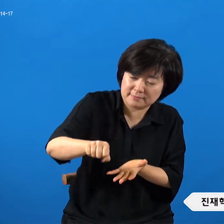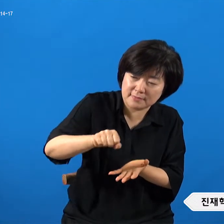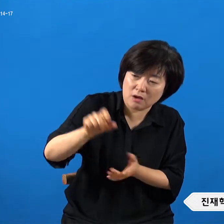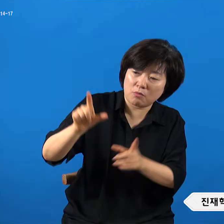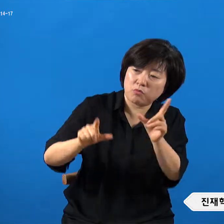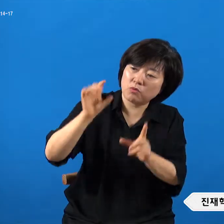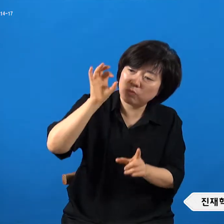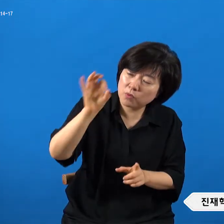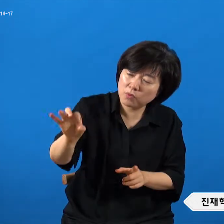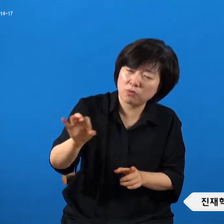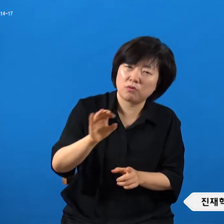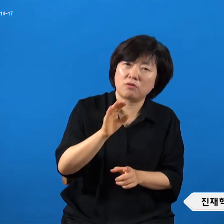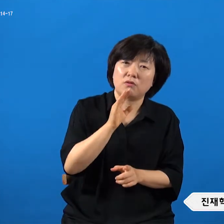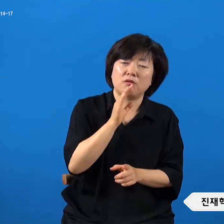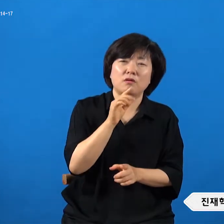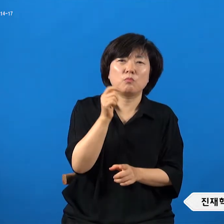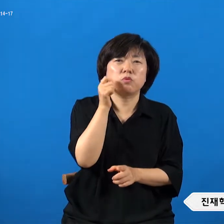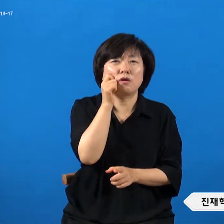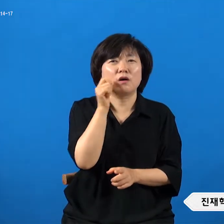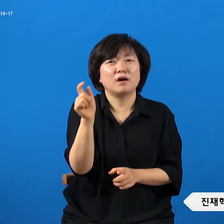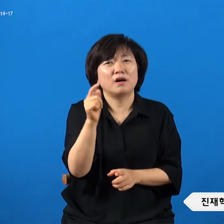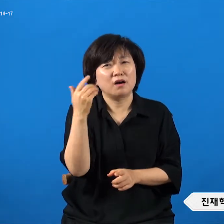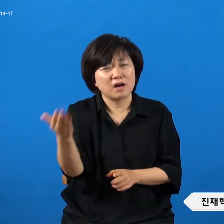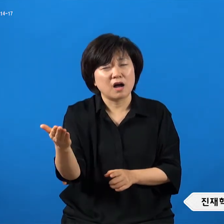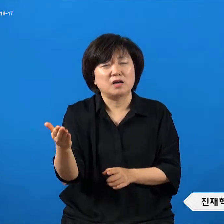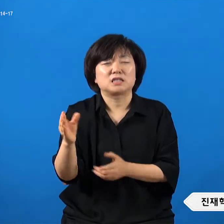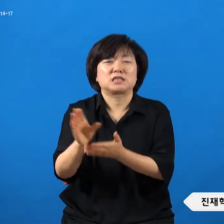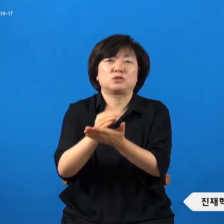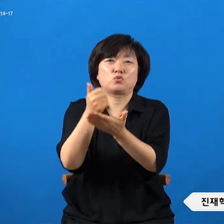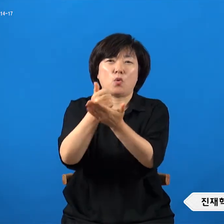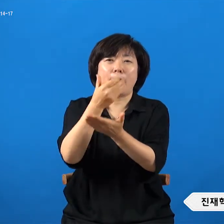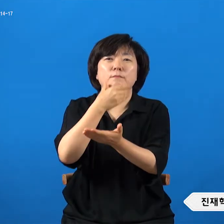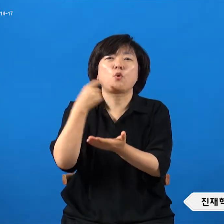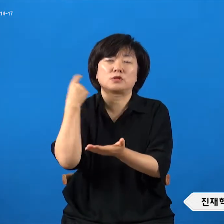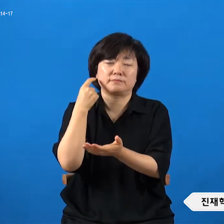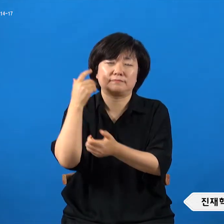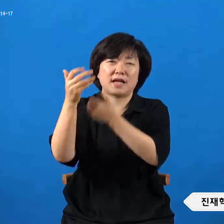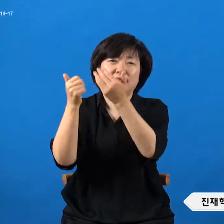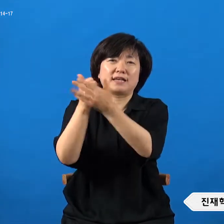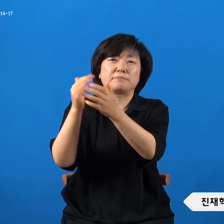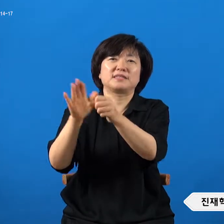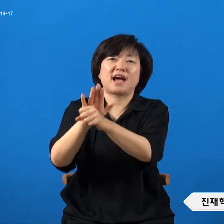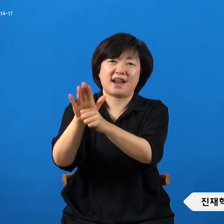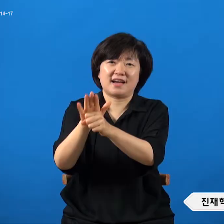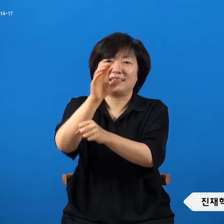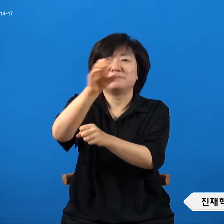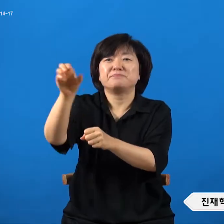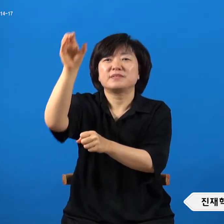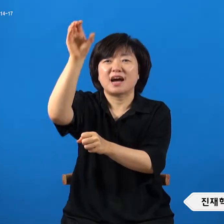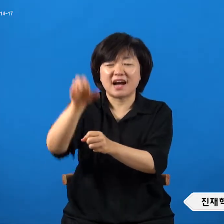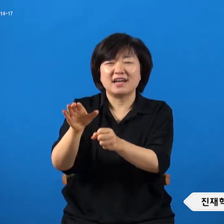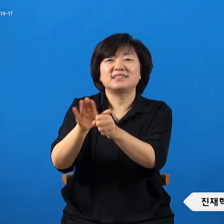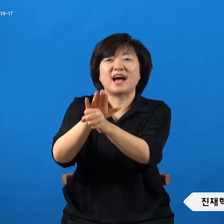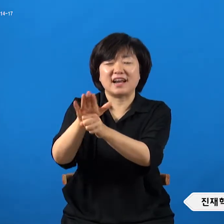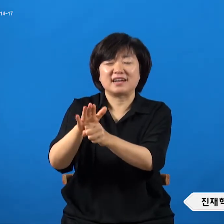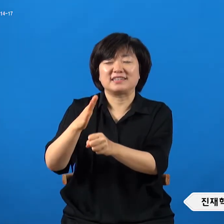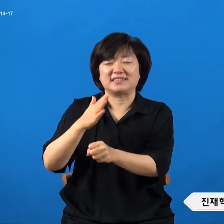가장 중요한 것, 바로 그리스도의 복음, 하나님의 사랑, 십자가의 사랑이